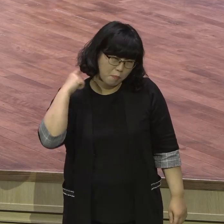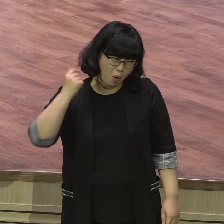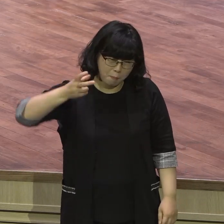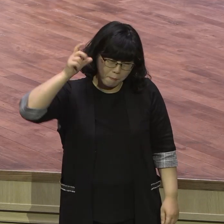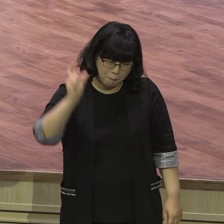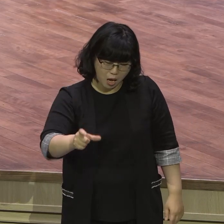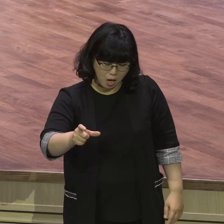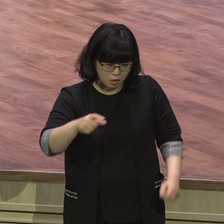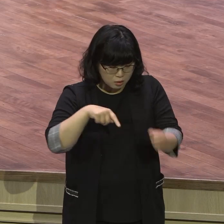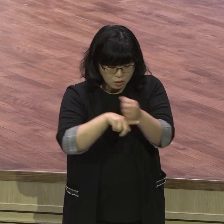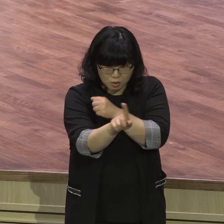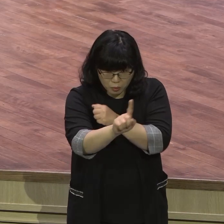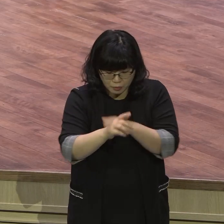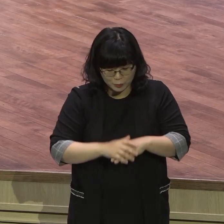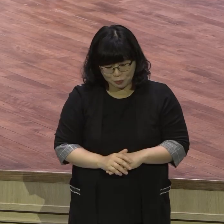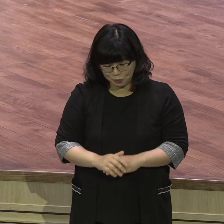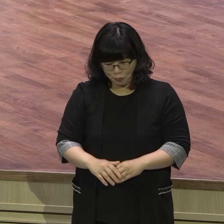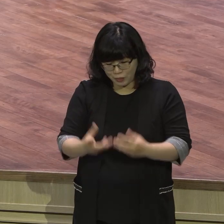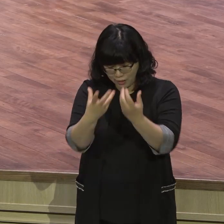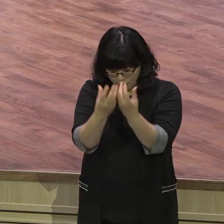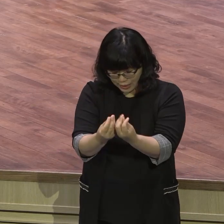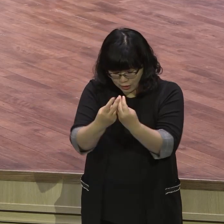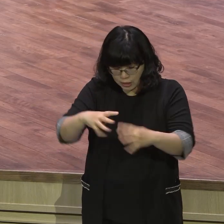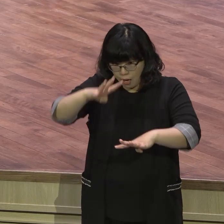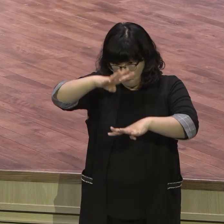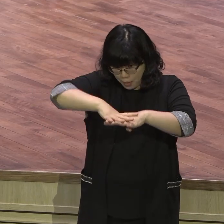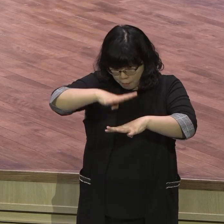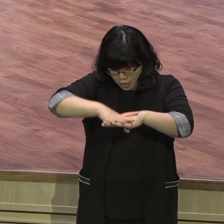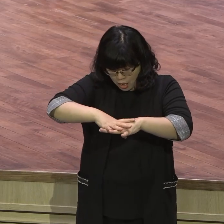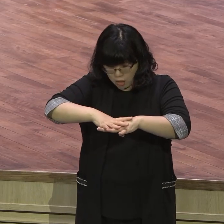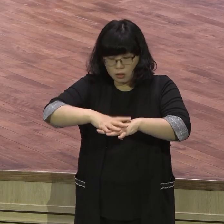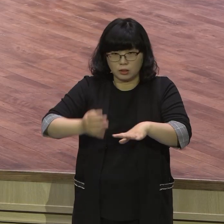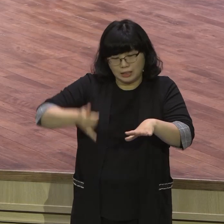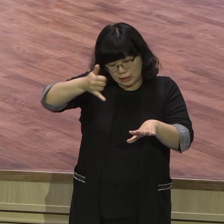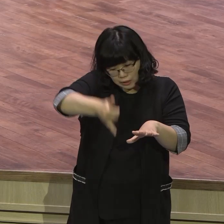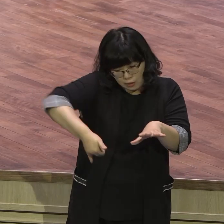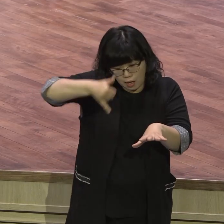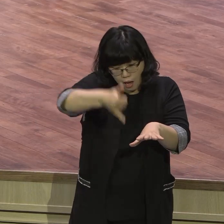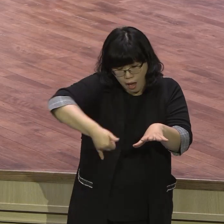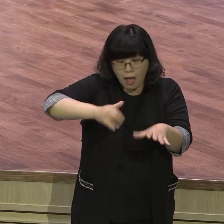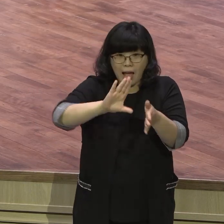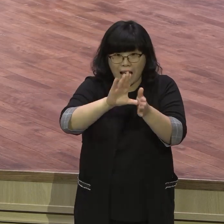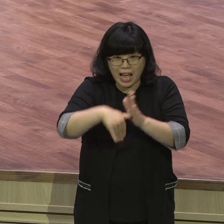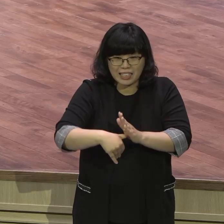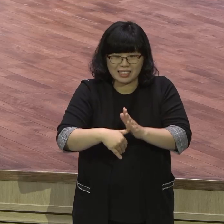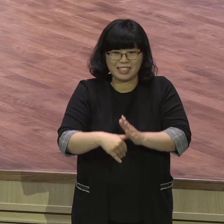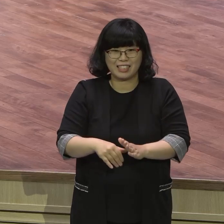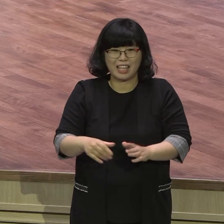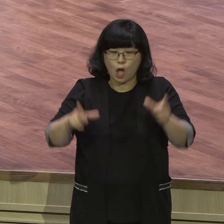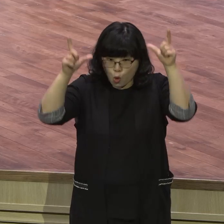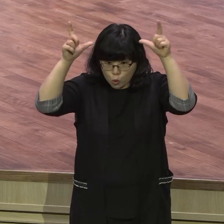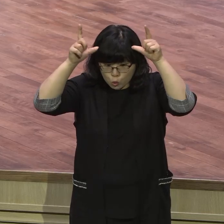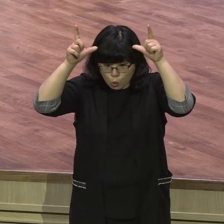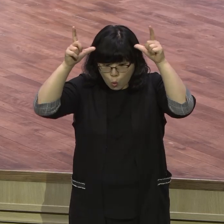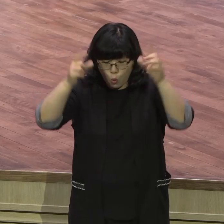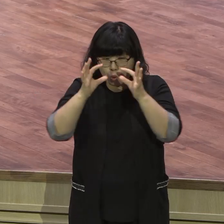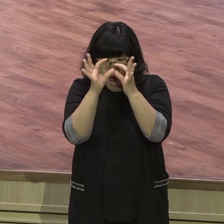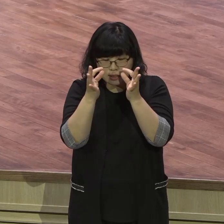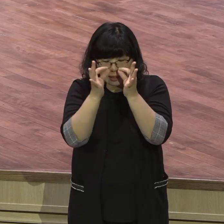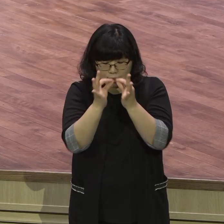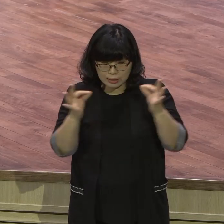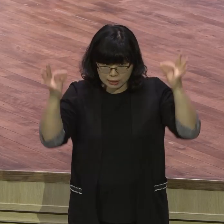방향대로 소나 말을 끌잖아요. 높아는데 이걸 안 덮는 거 이게 목이 뻣뻣하다 그런